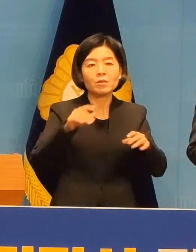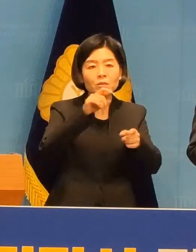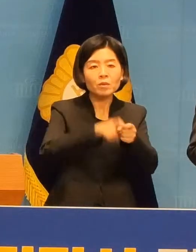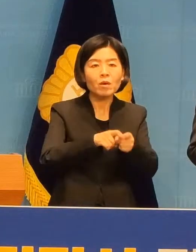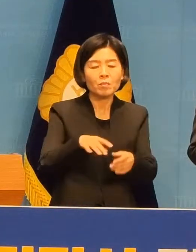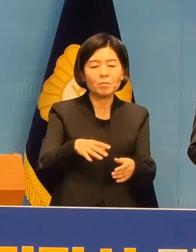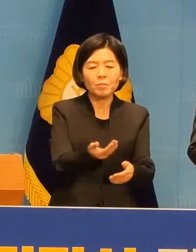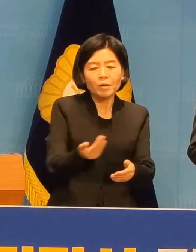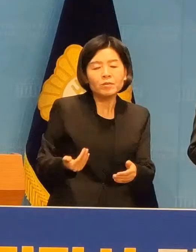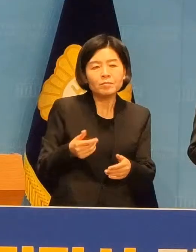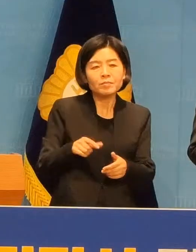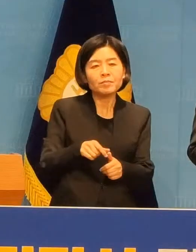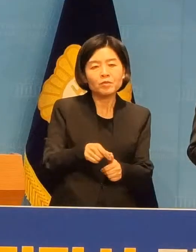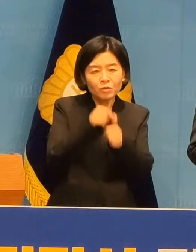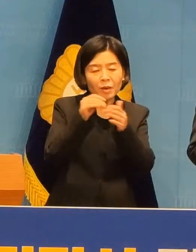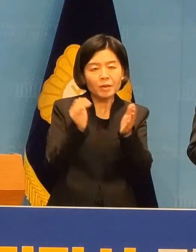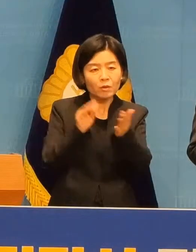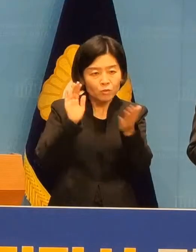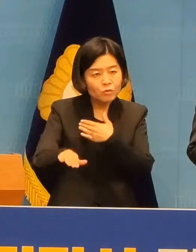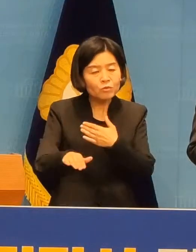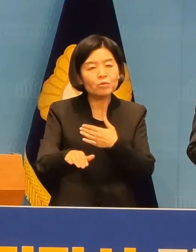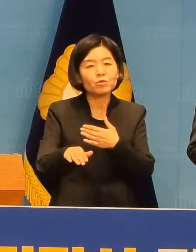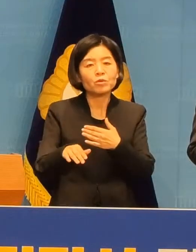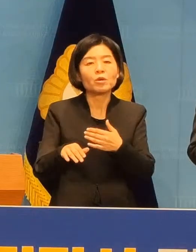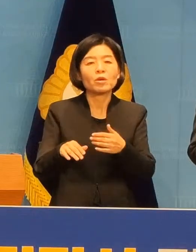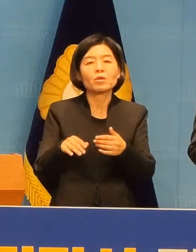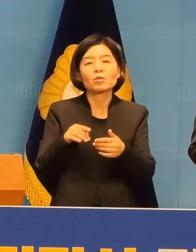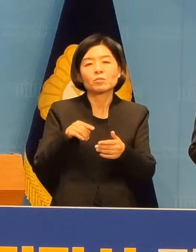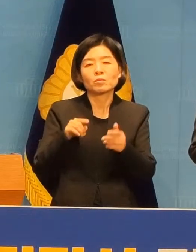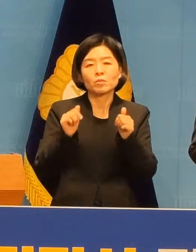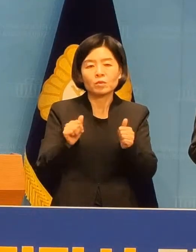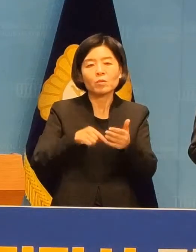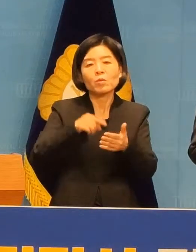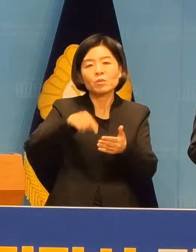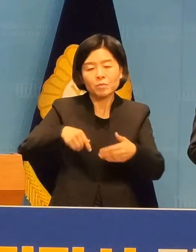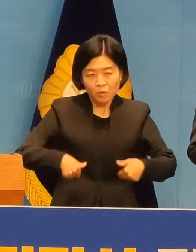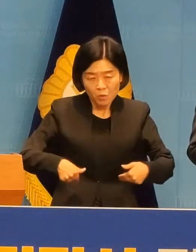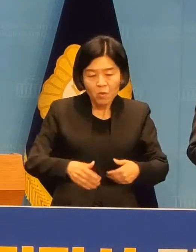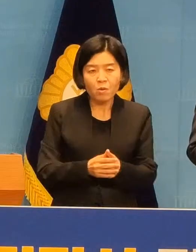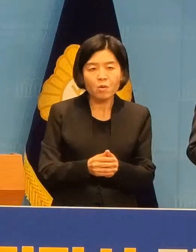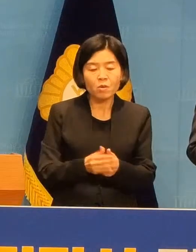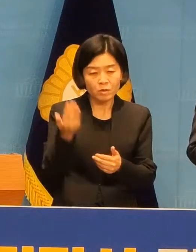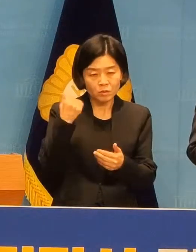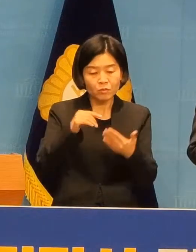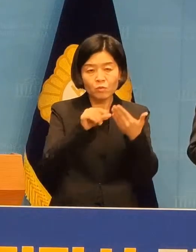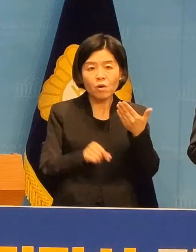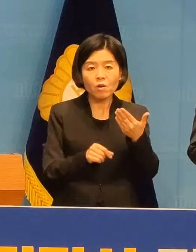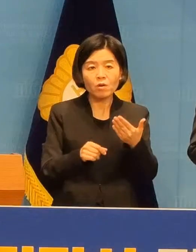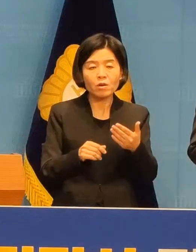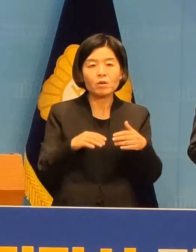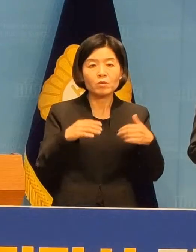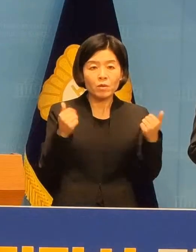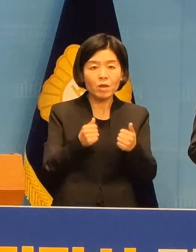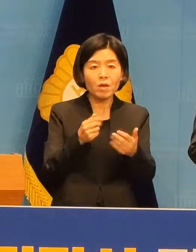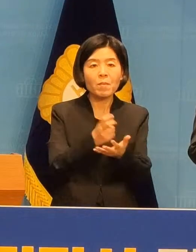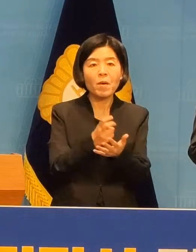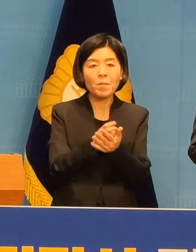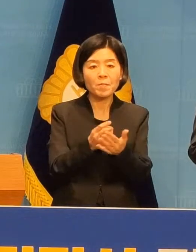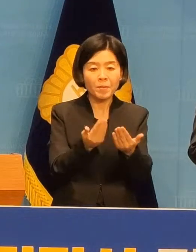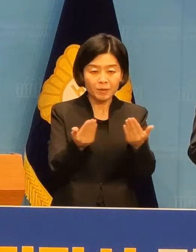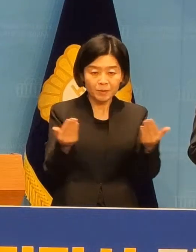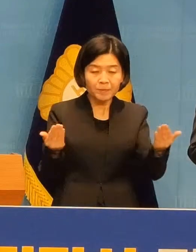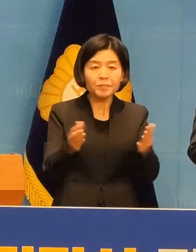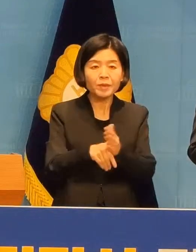원칙에 입각한 제도 개선을 강력히 요구했습니다. 지난 9월 국회 입법 박람회에서 을지로위원회가